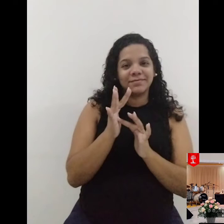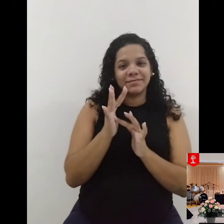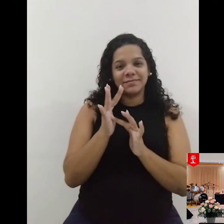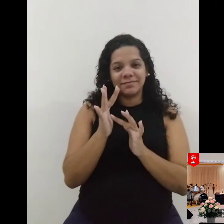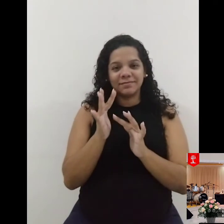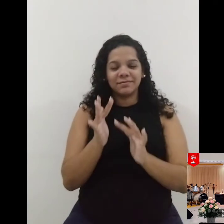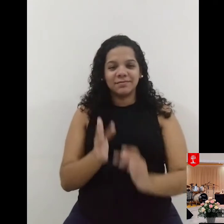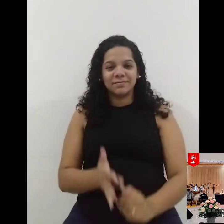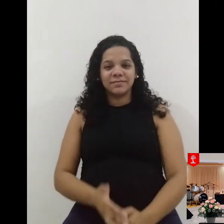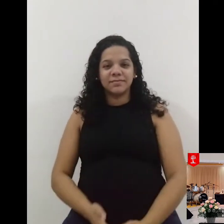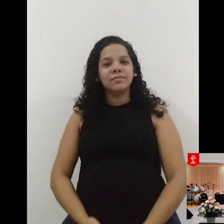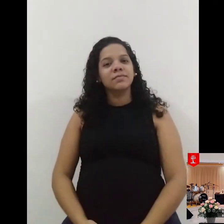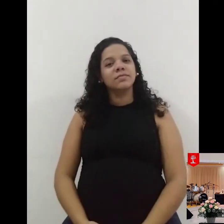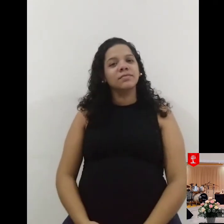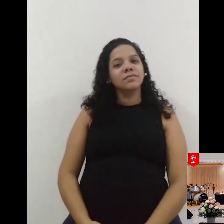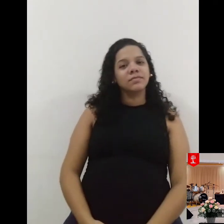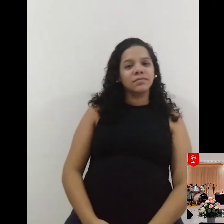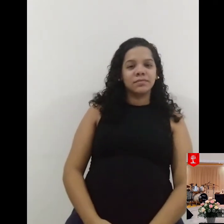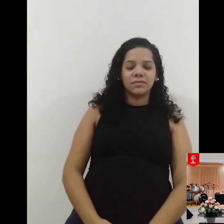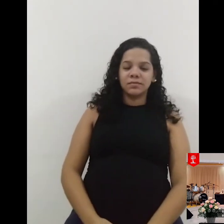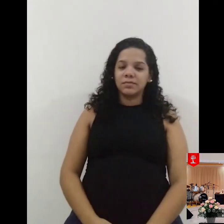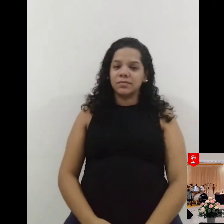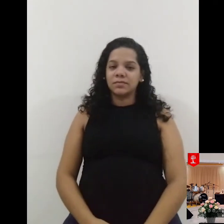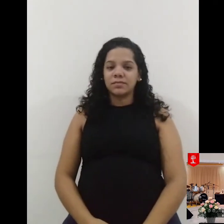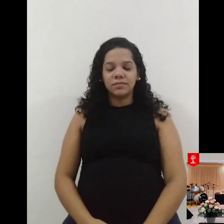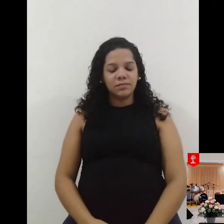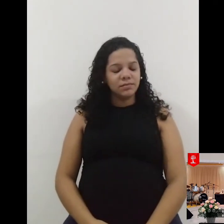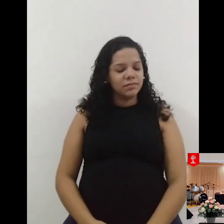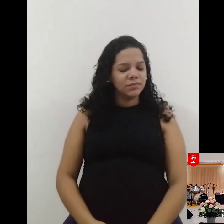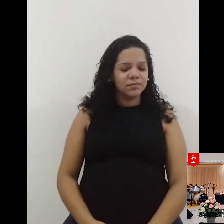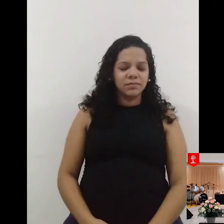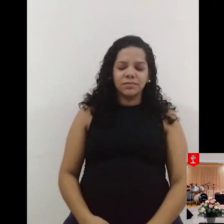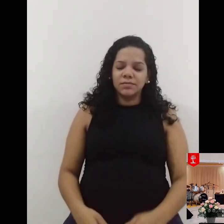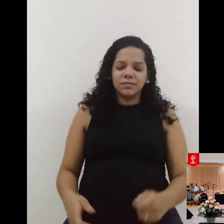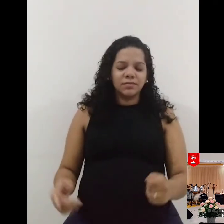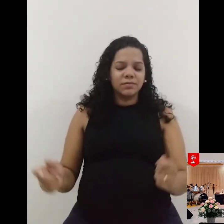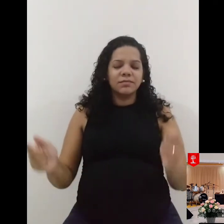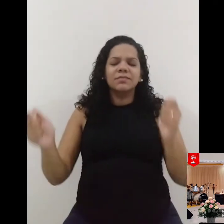Esse lugar é no Senhor.